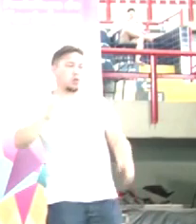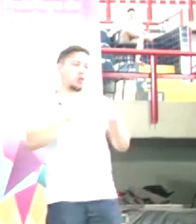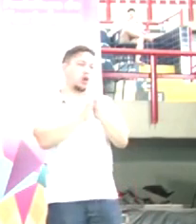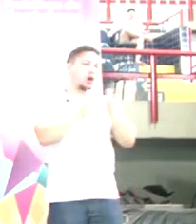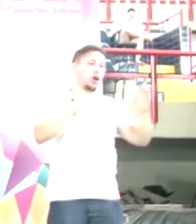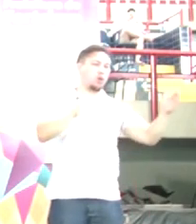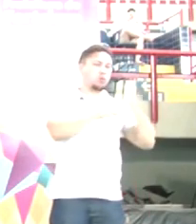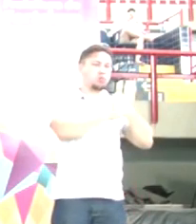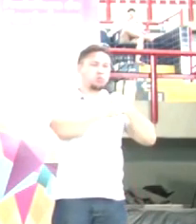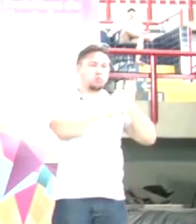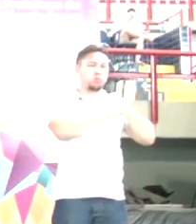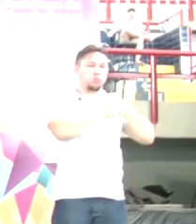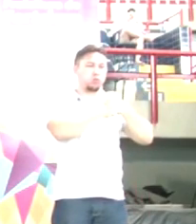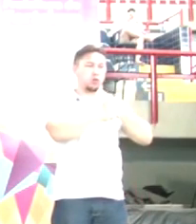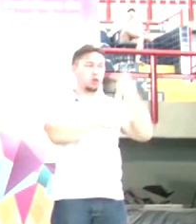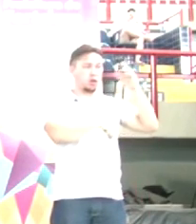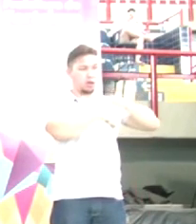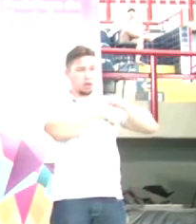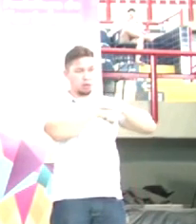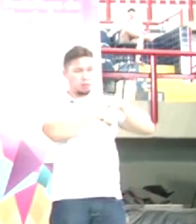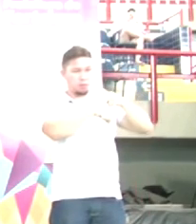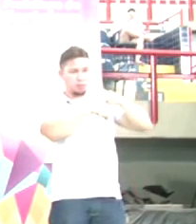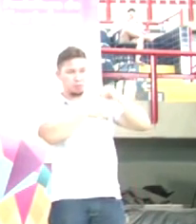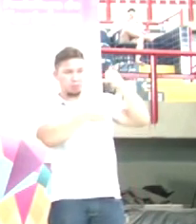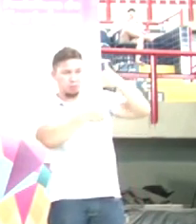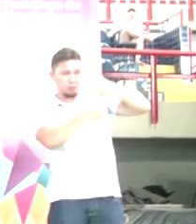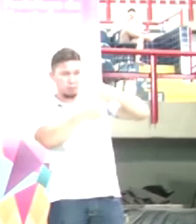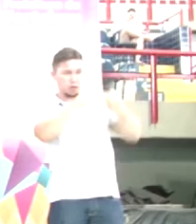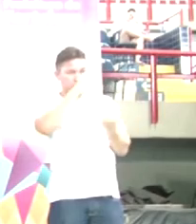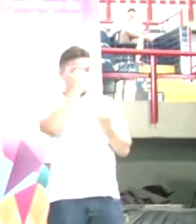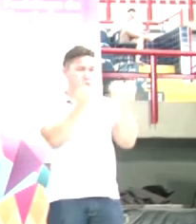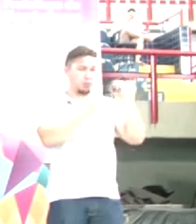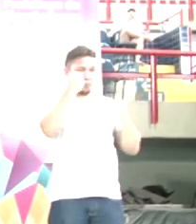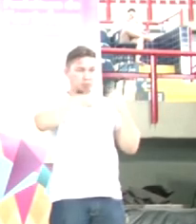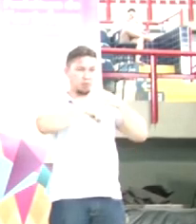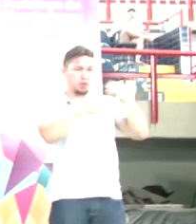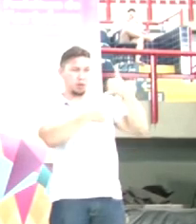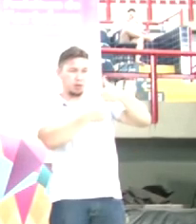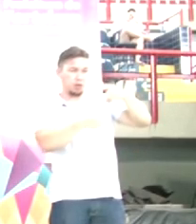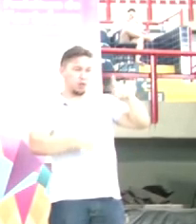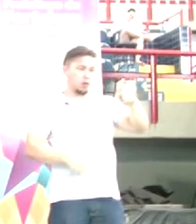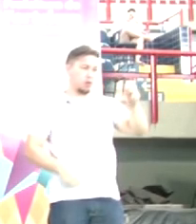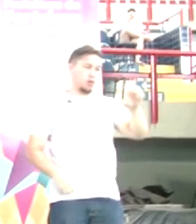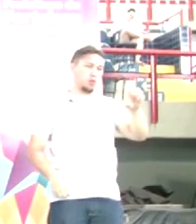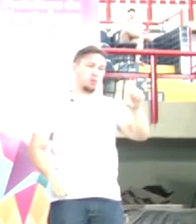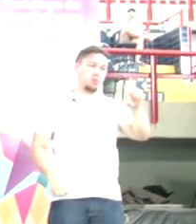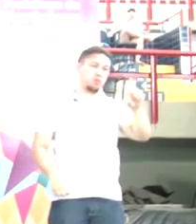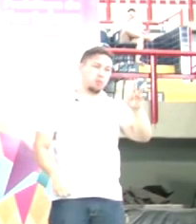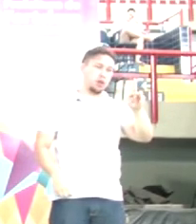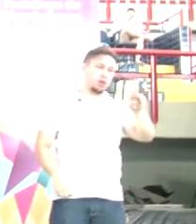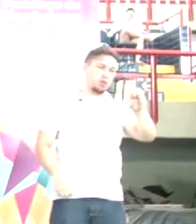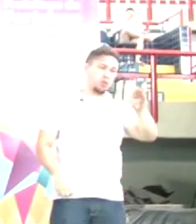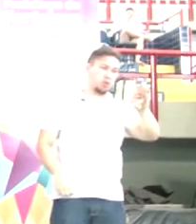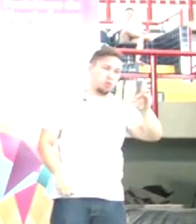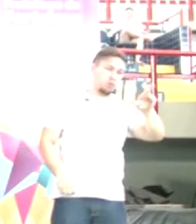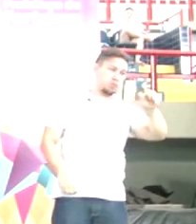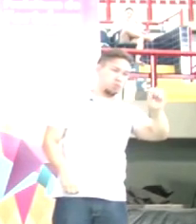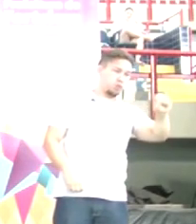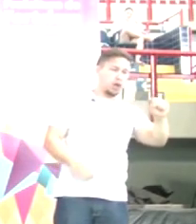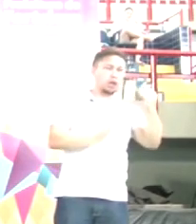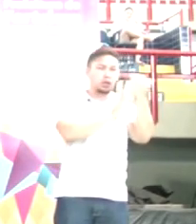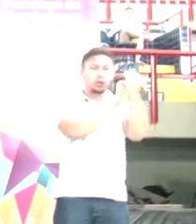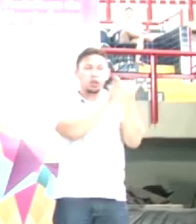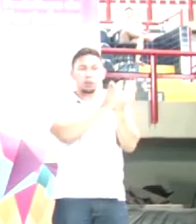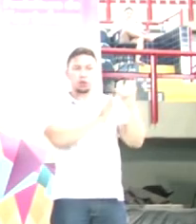dos anos, a Petrobras ela tem reduzido o teor de enxofre. Mas, Tiago, por que a Petrobras